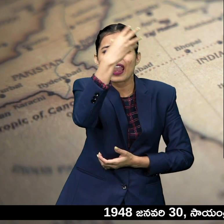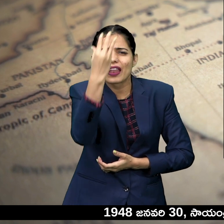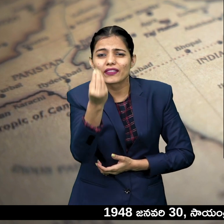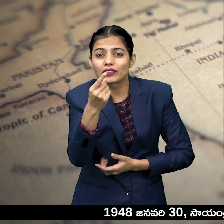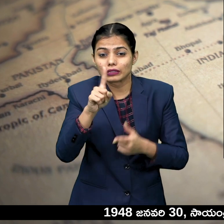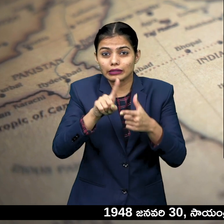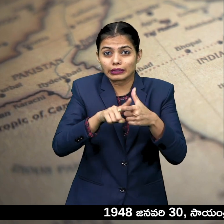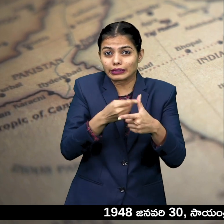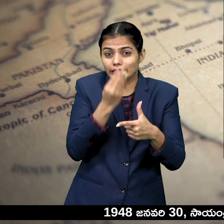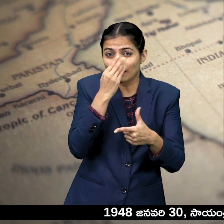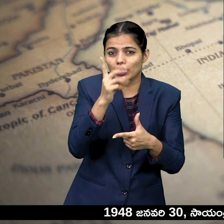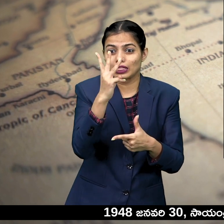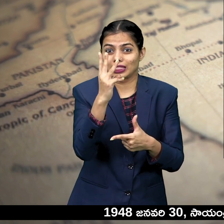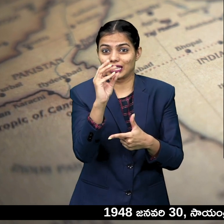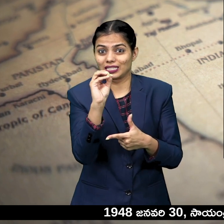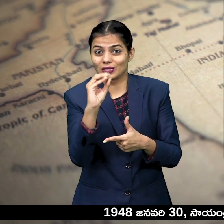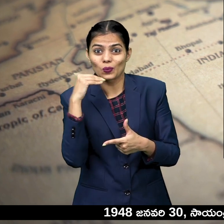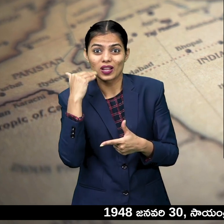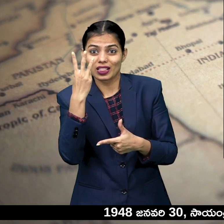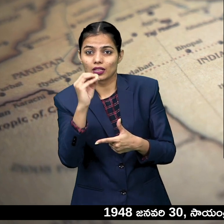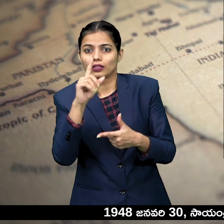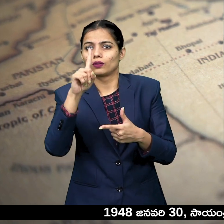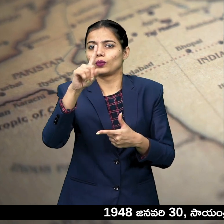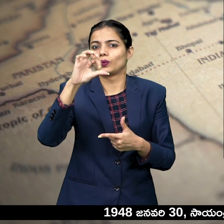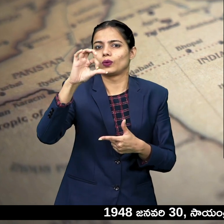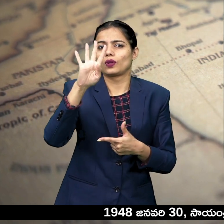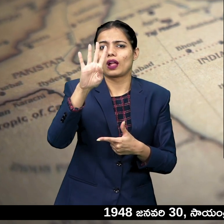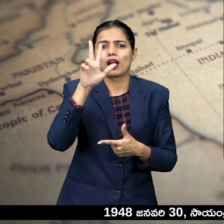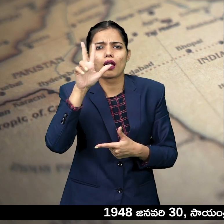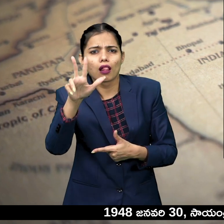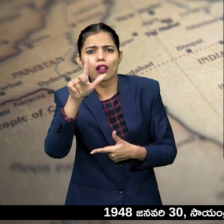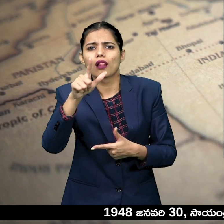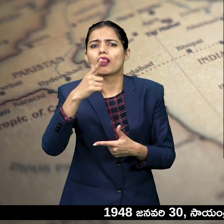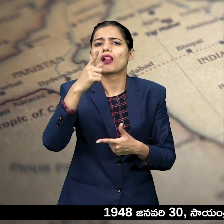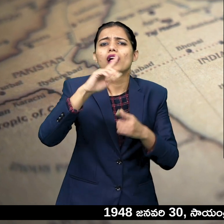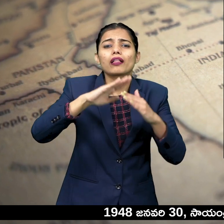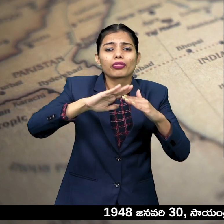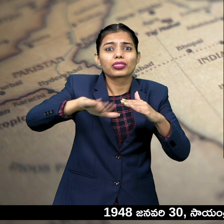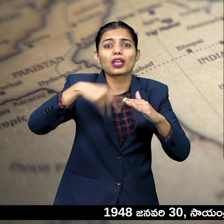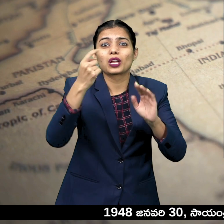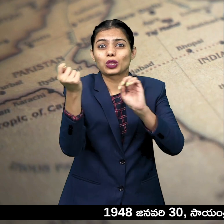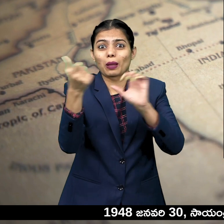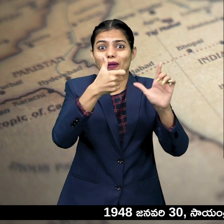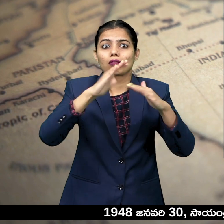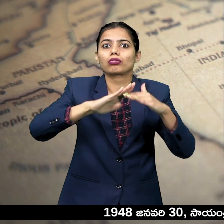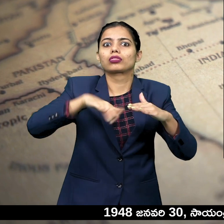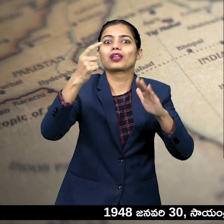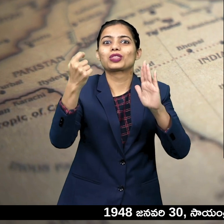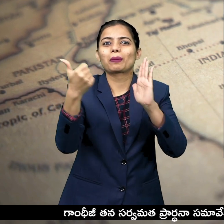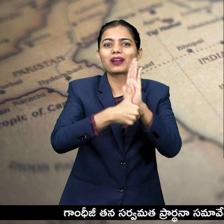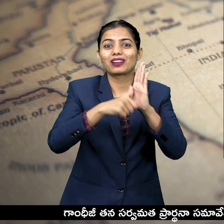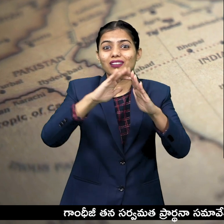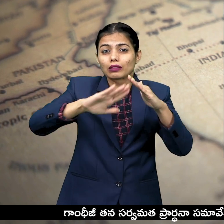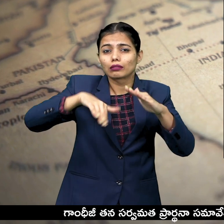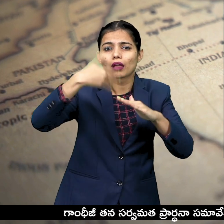1948 జనవరి 30వ తేదీ సాయంత్రం స్వాతంత్ర్యం వచ్చిన 6 నెలలలోపే గాంధీజీ